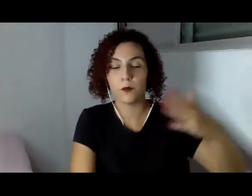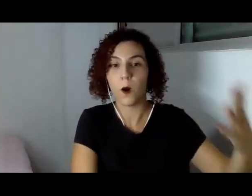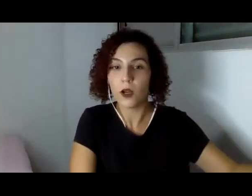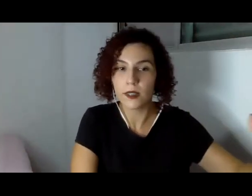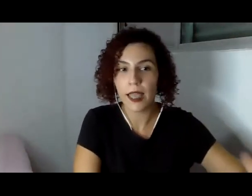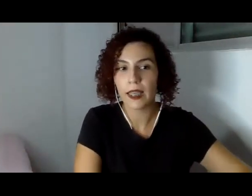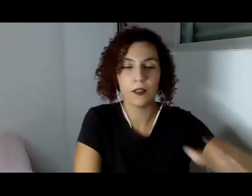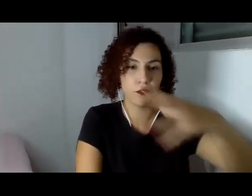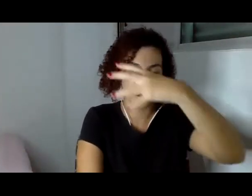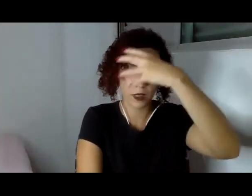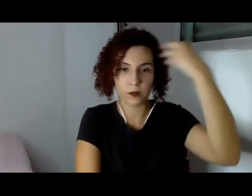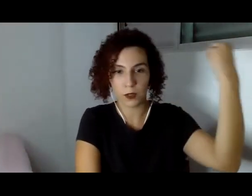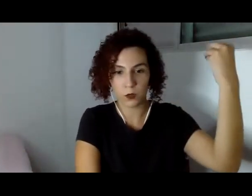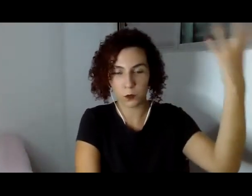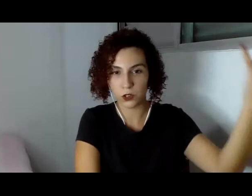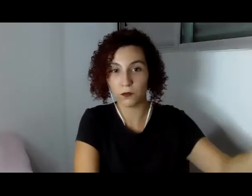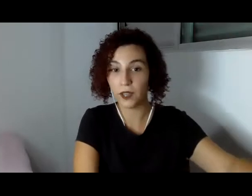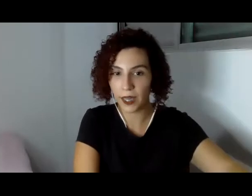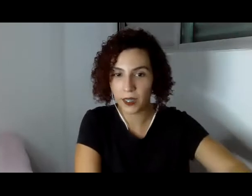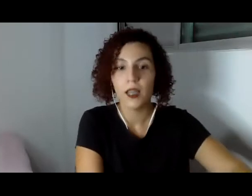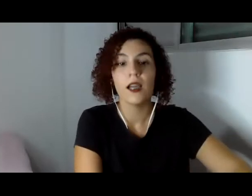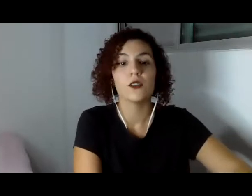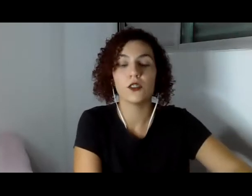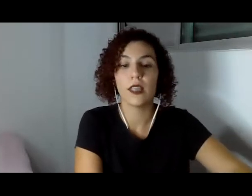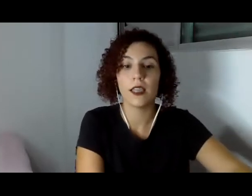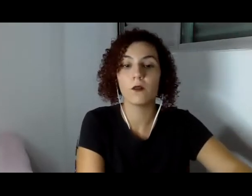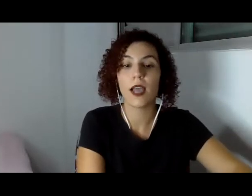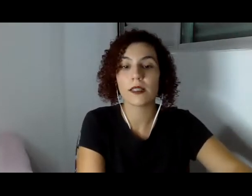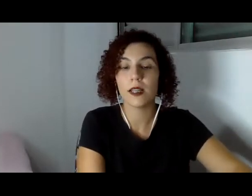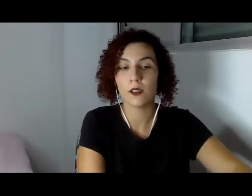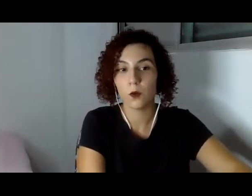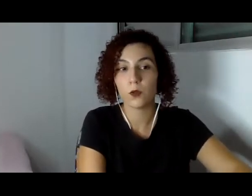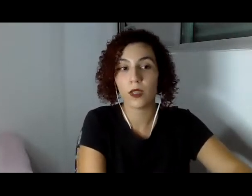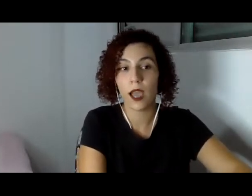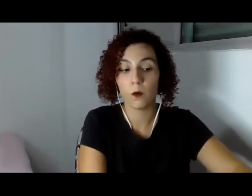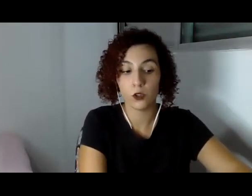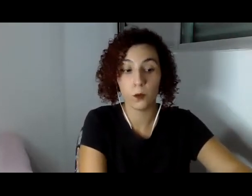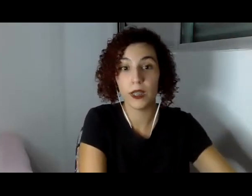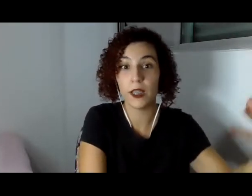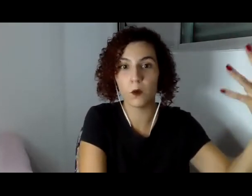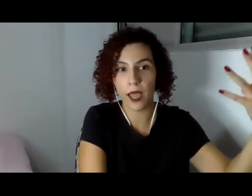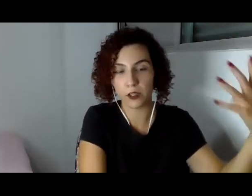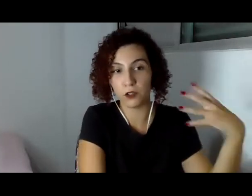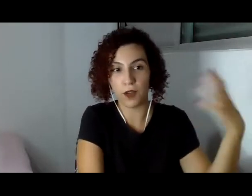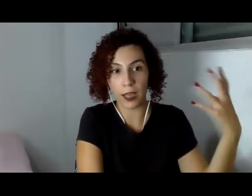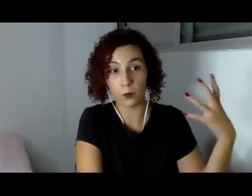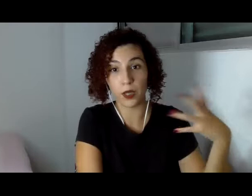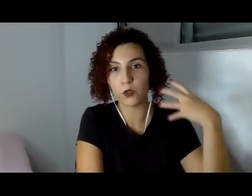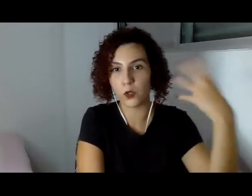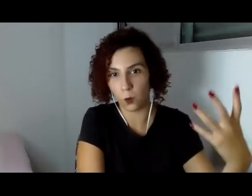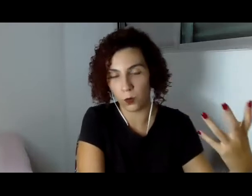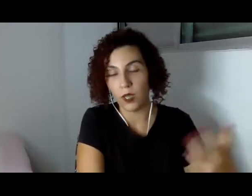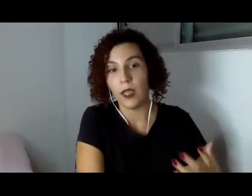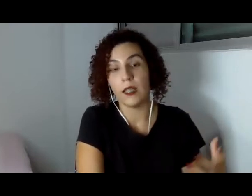do Bird Box, né? Aquele filme que as pessoas não podiam ver. A gente tem o Lugar Silencioso, que é onde o perigo é ativado